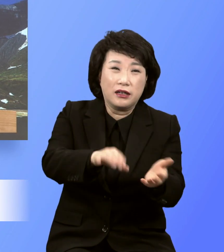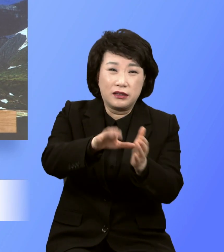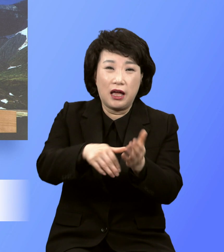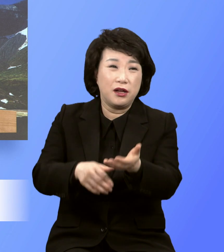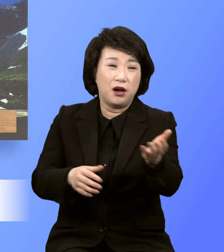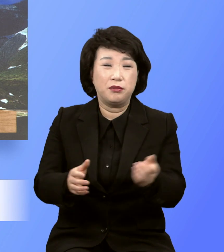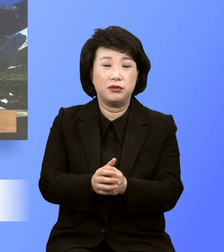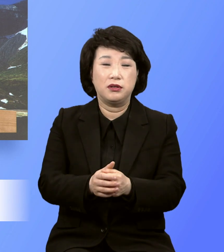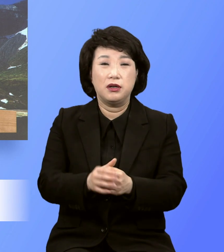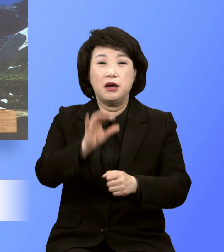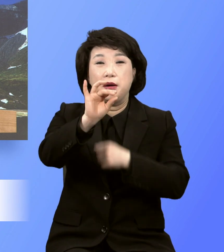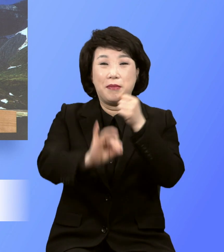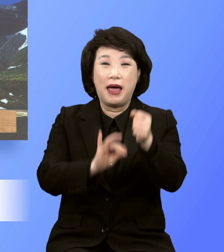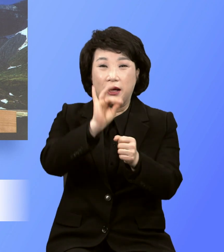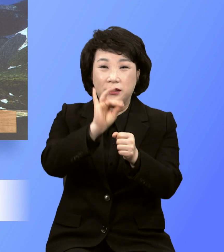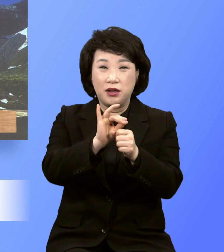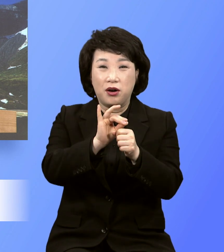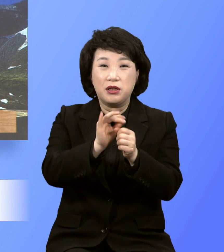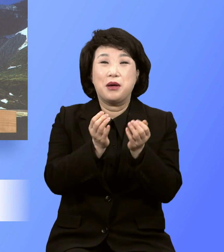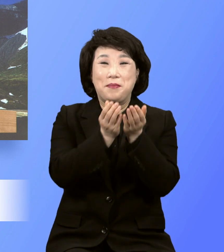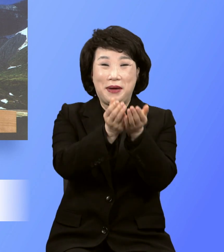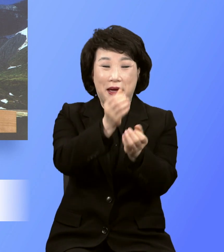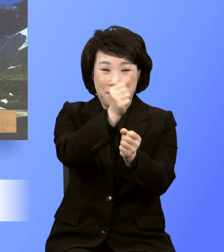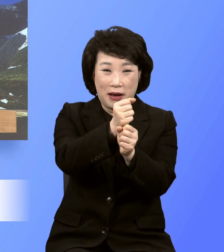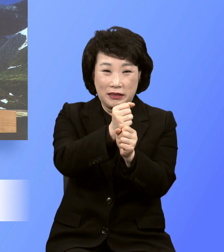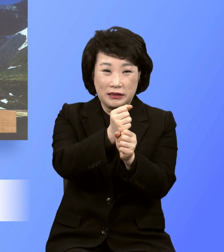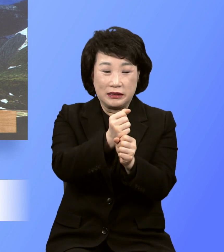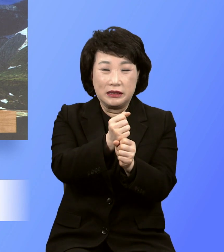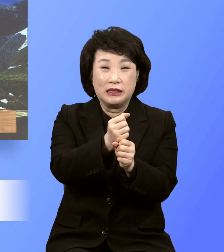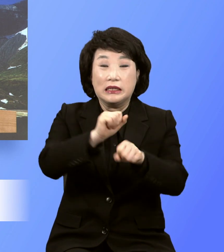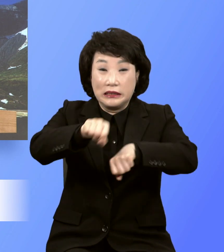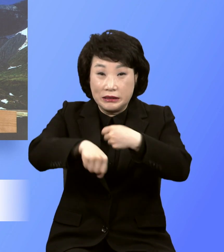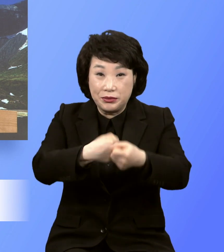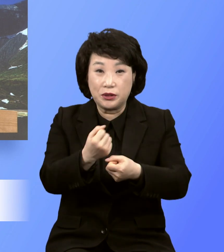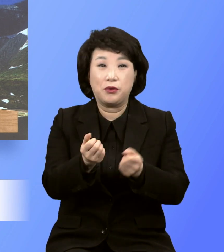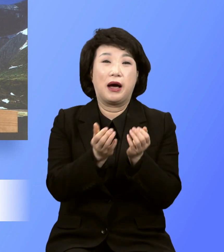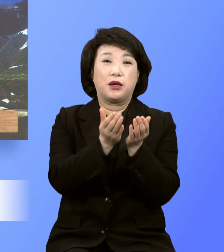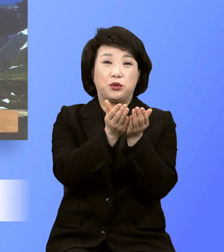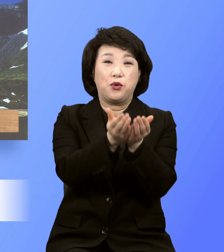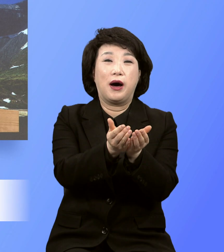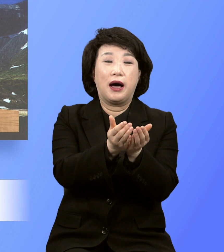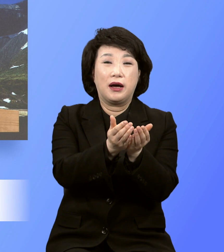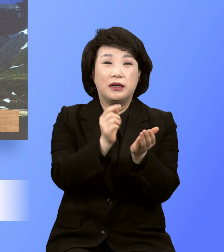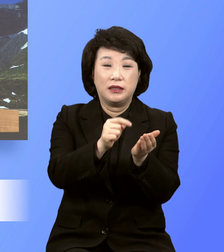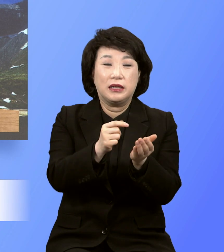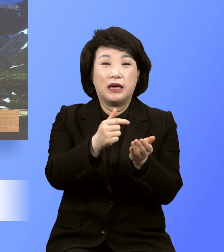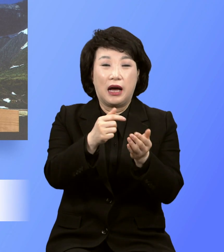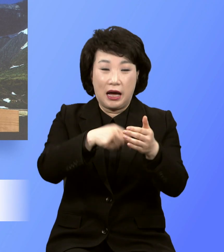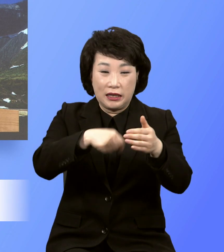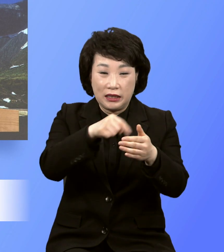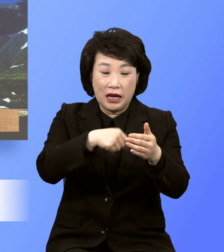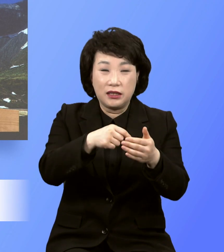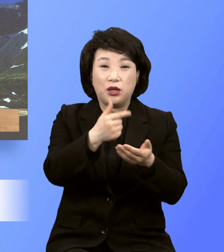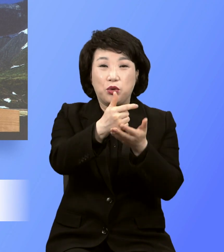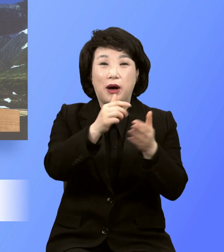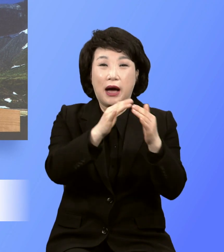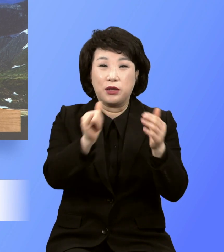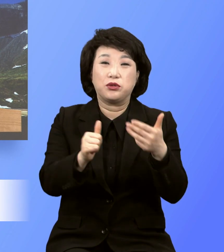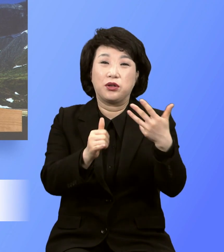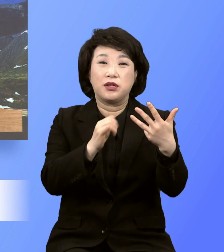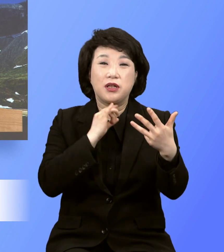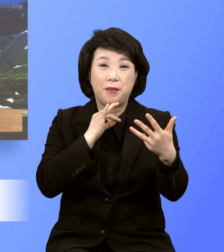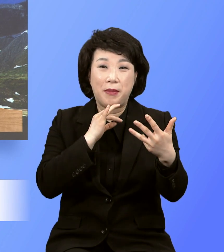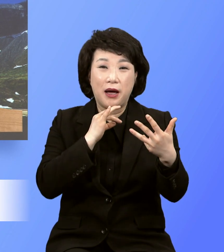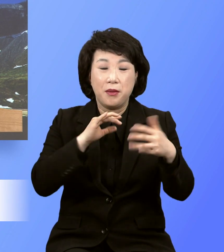100년을 넘도록 방주를 진 방주 안에 들어간 짐승과 노아의 8 식구는